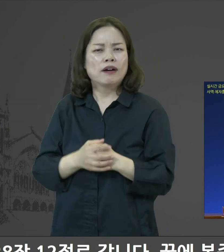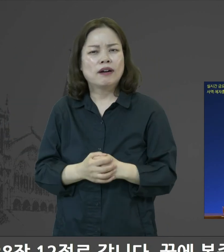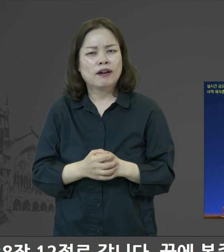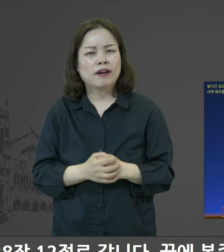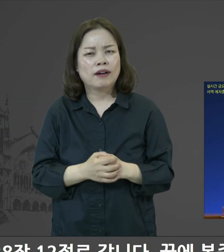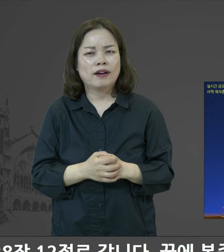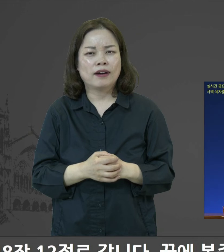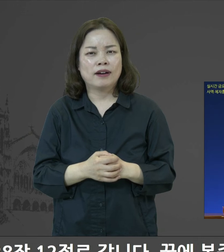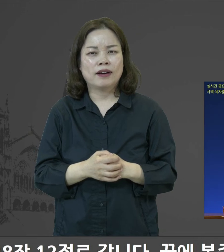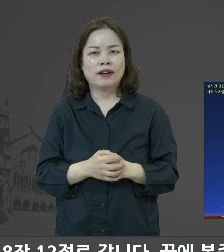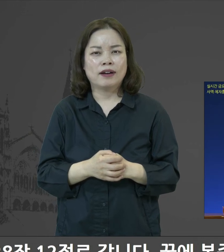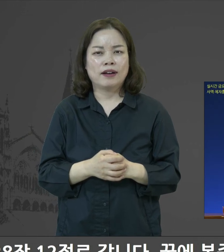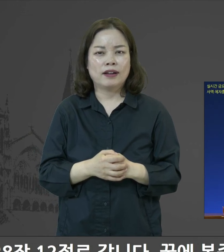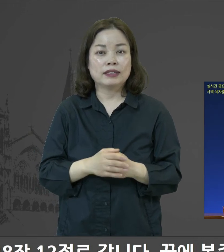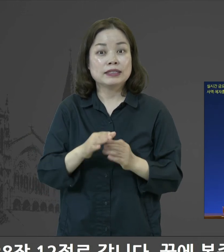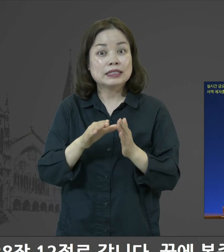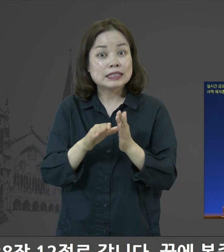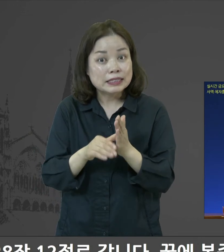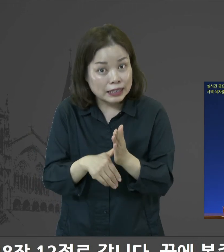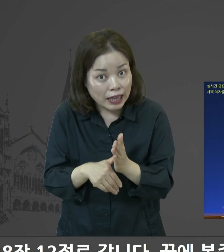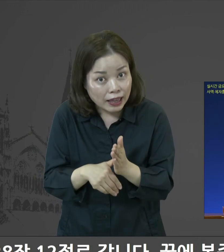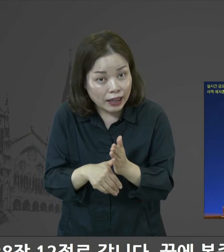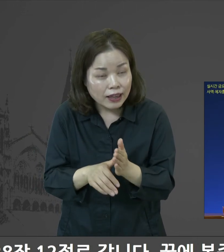자, 이때